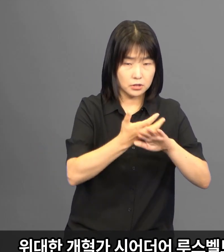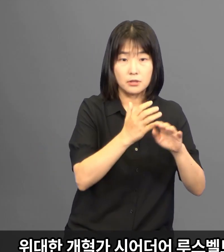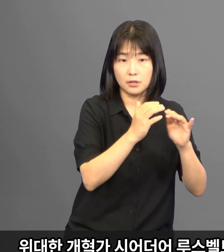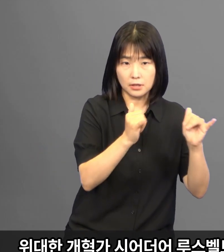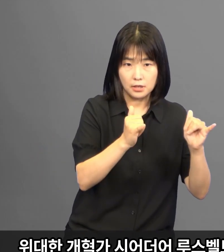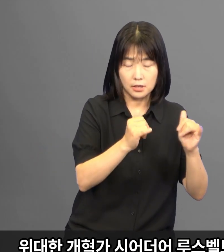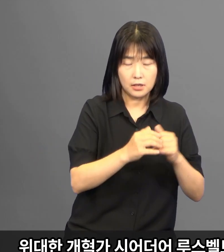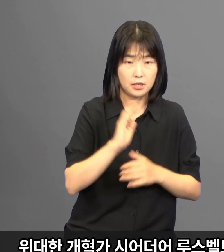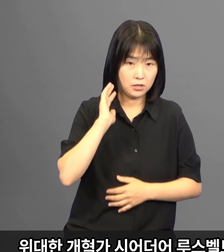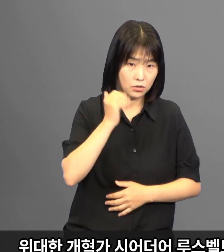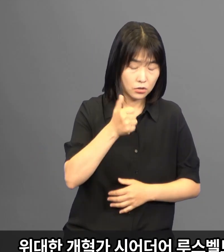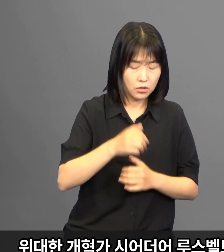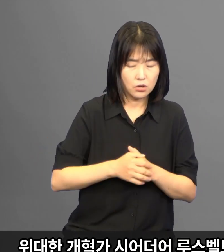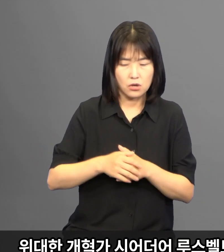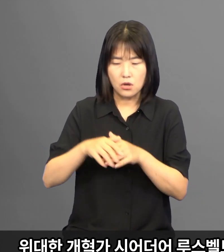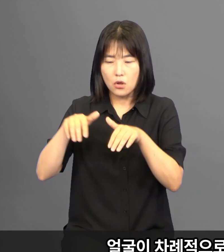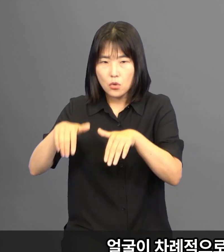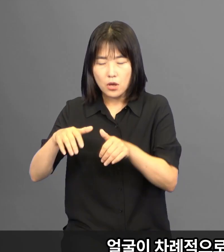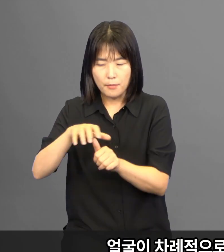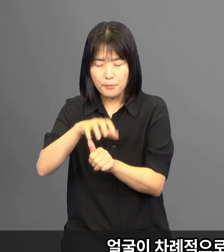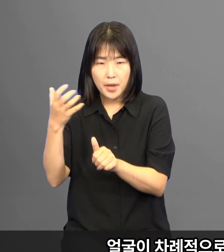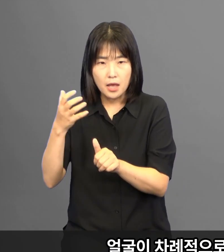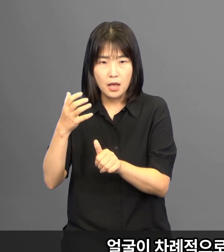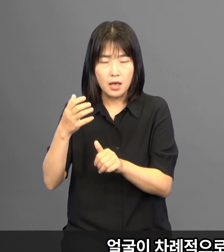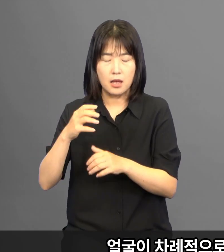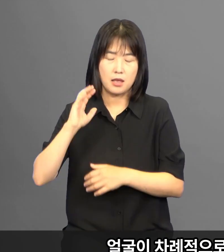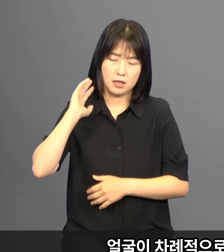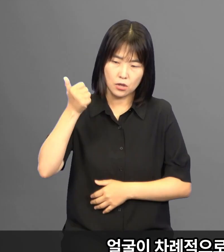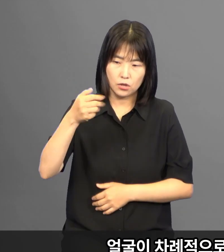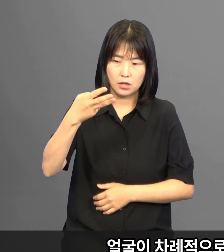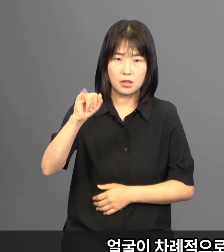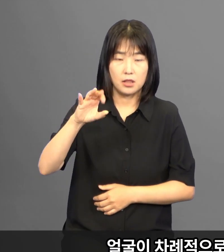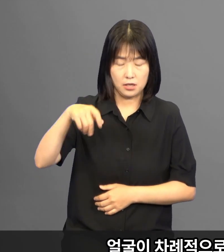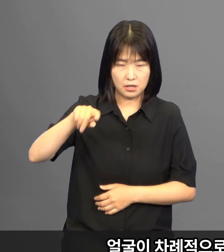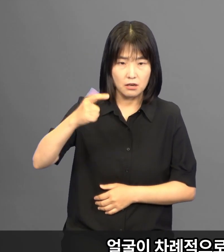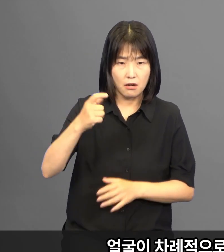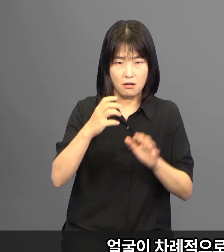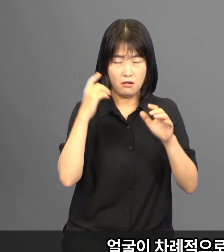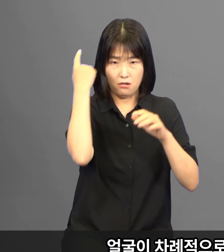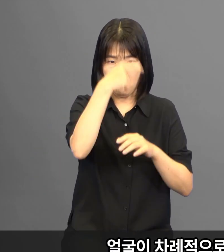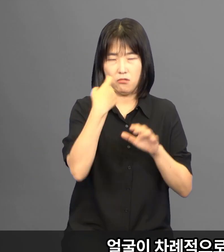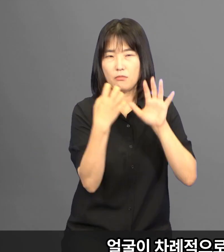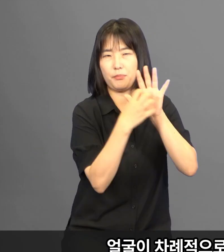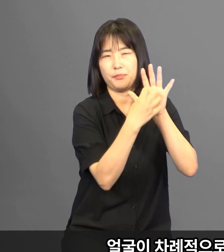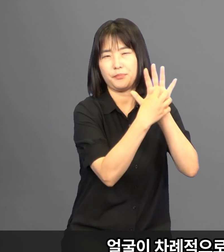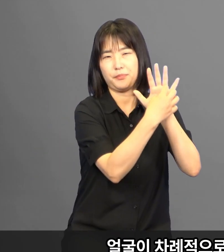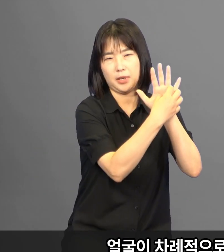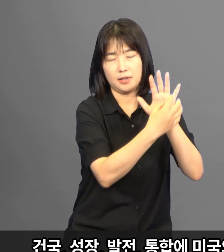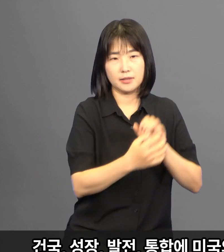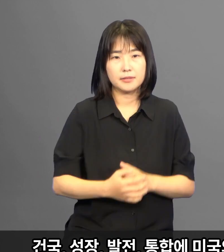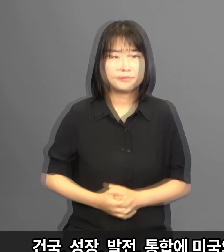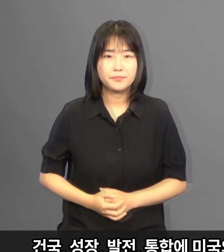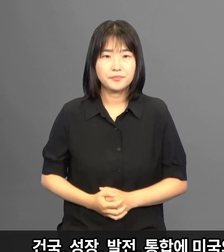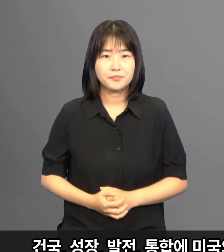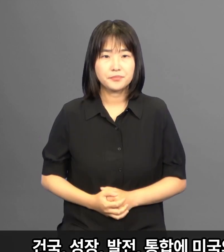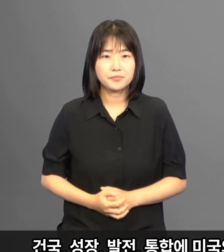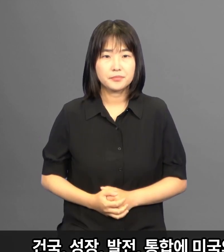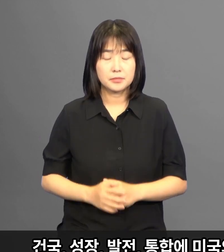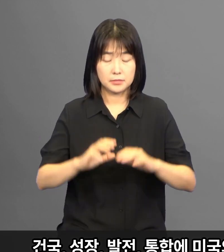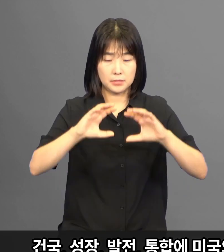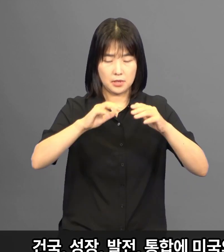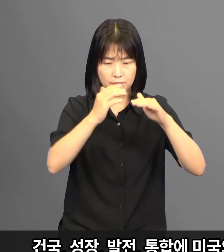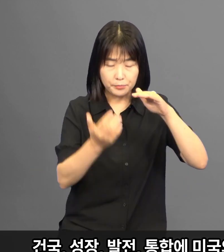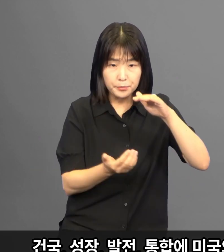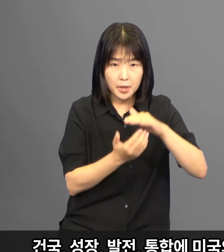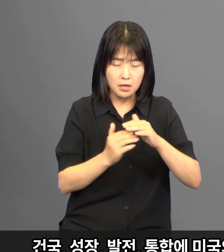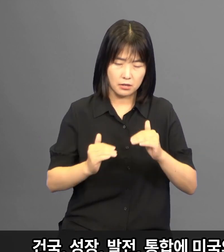그리고 노예를 해방한 아브라함 링컨 얼굴이 차례적으로 이렇게 새겨져 있습니다. 바로 건국,